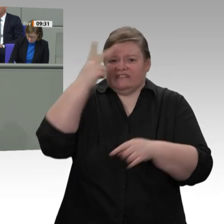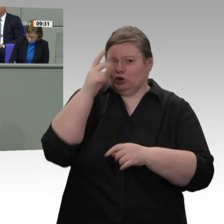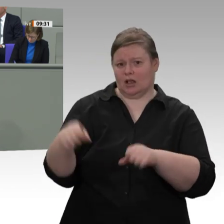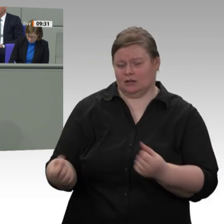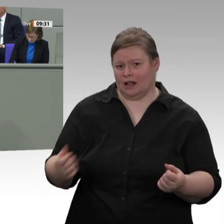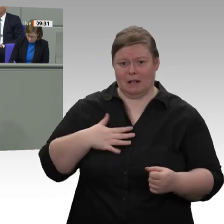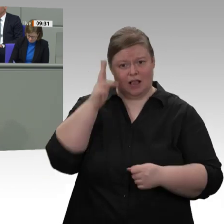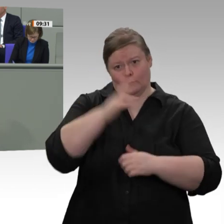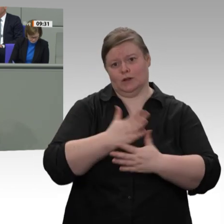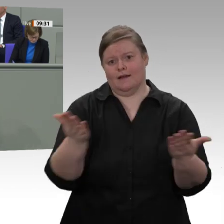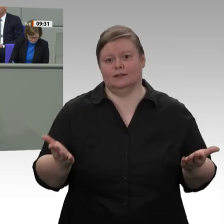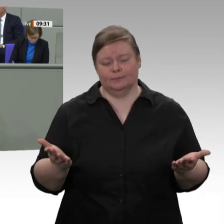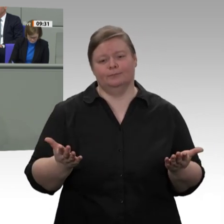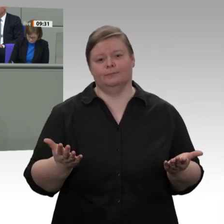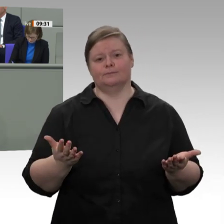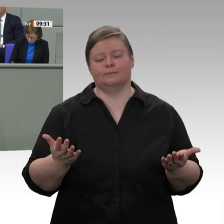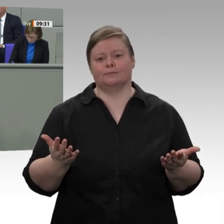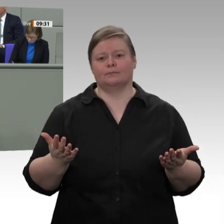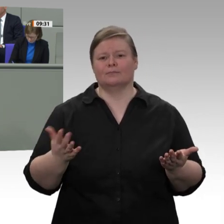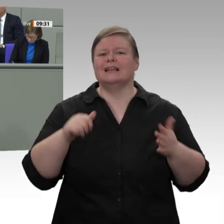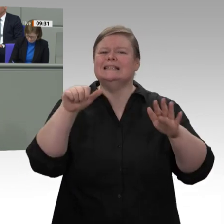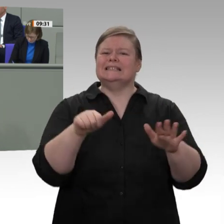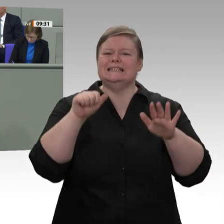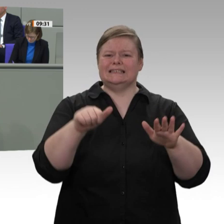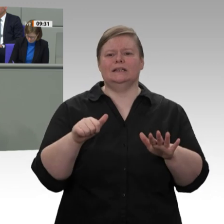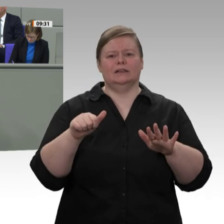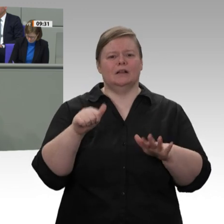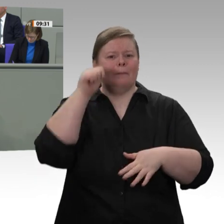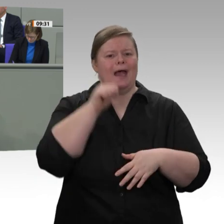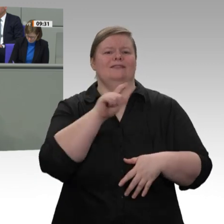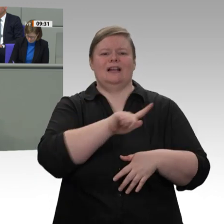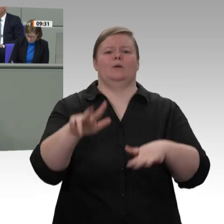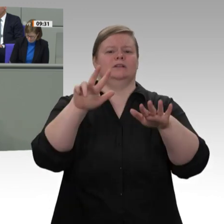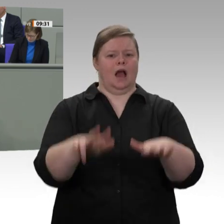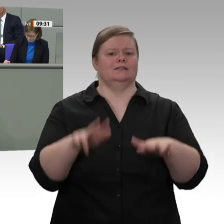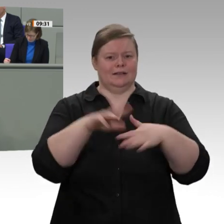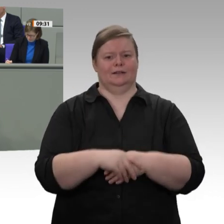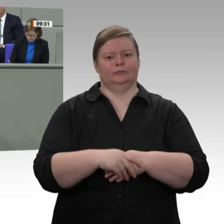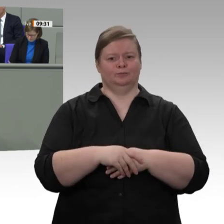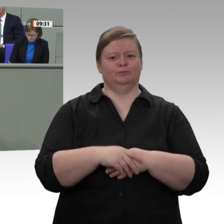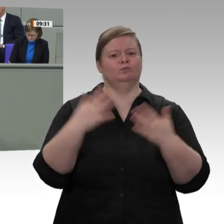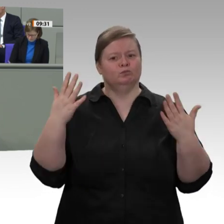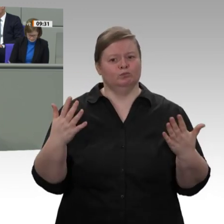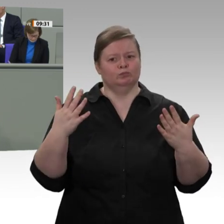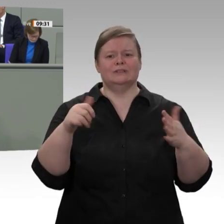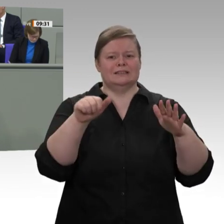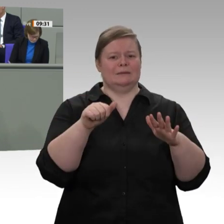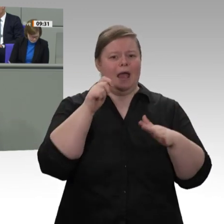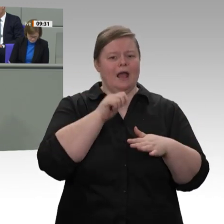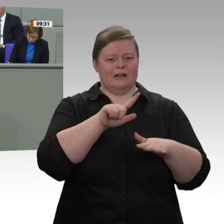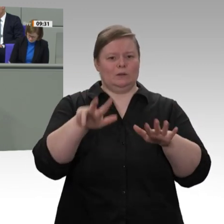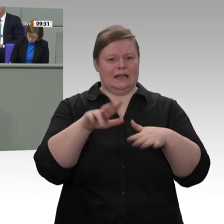werden unserem Wohlstand, das Wirtschaftswachstum und vor allem den Sozialstand nicht sichern. Ich frage Sie, ist das kein